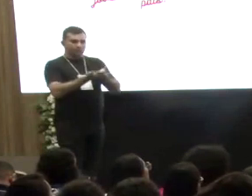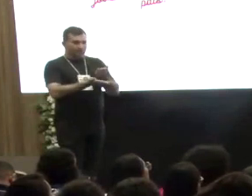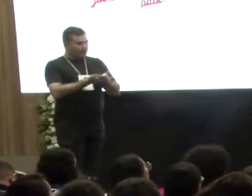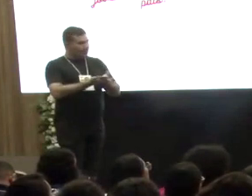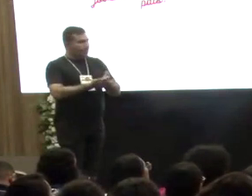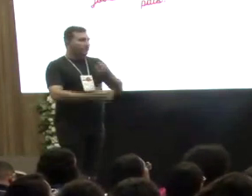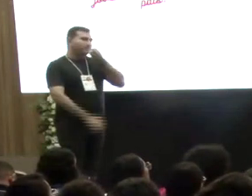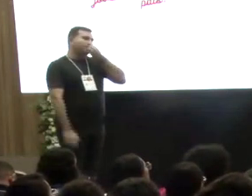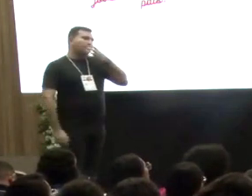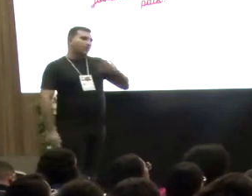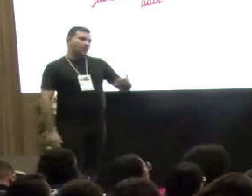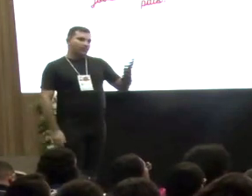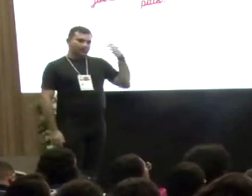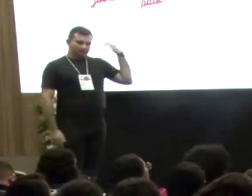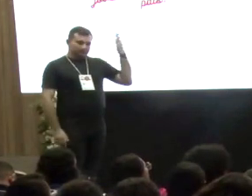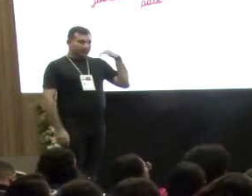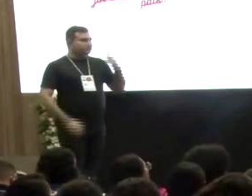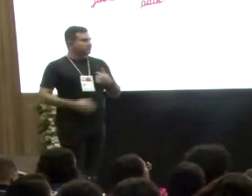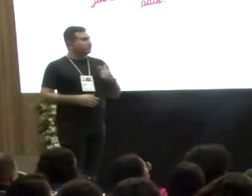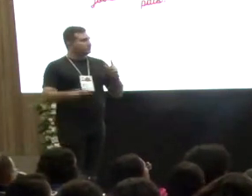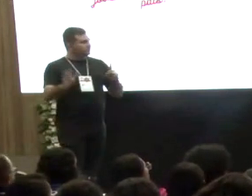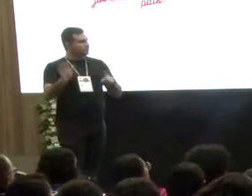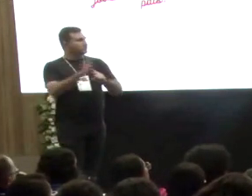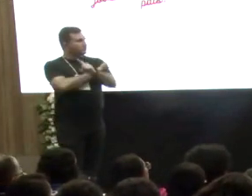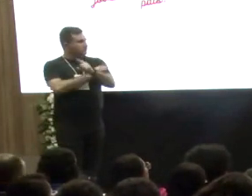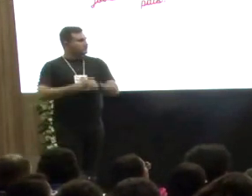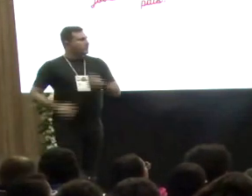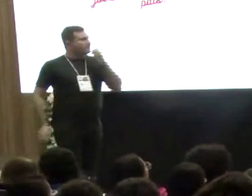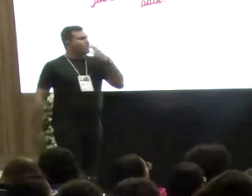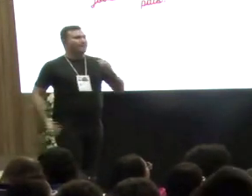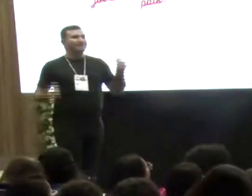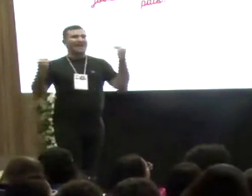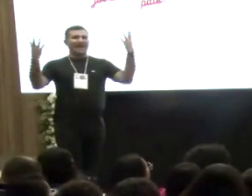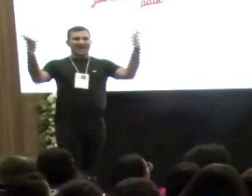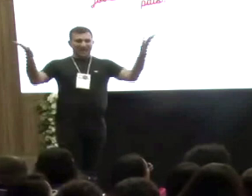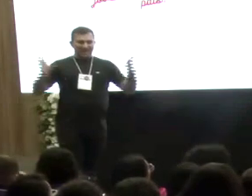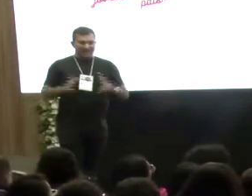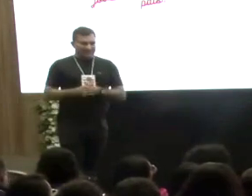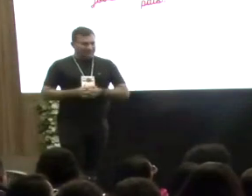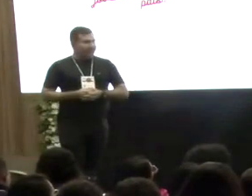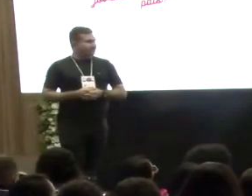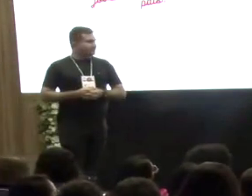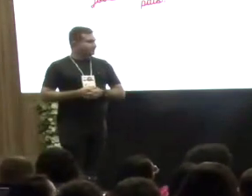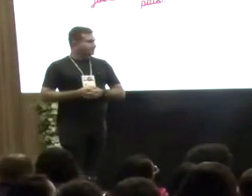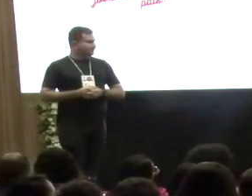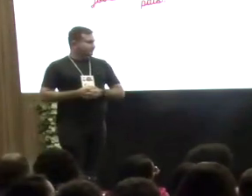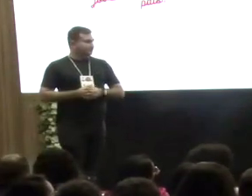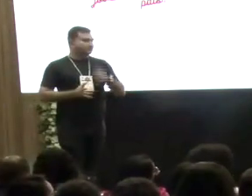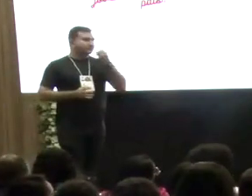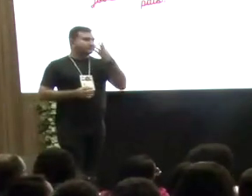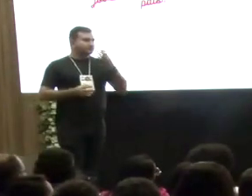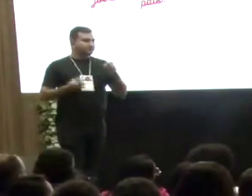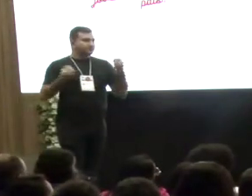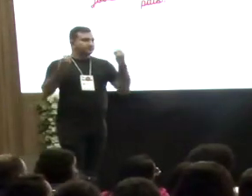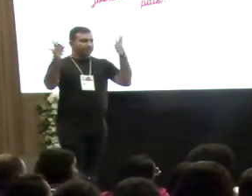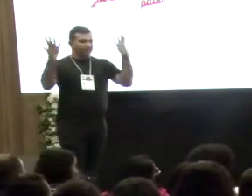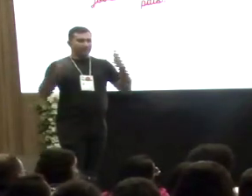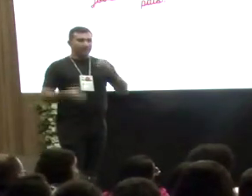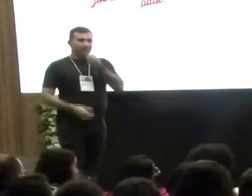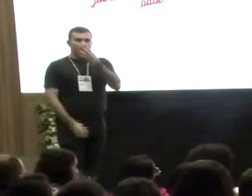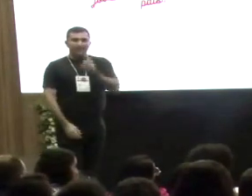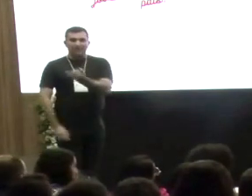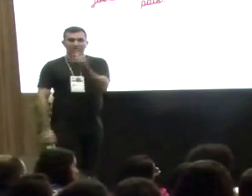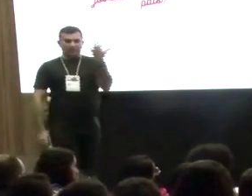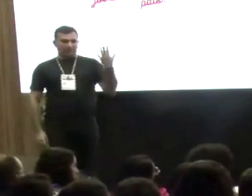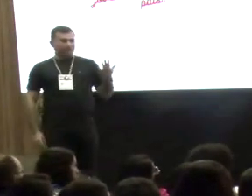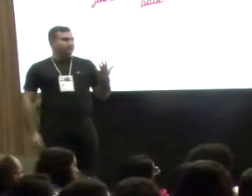que era boa. Porque eu vou perguntar para vocês, boa para quem? Boa para quantos?